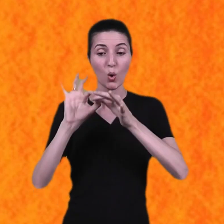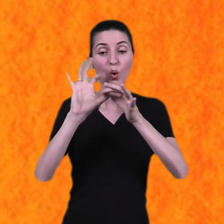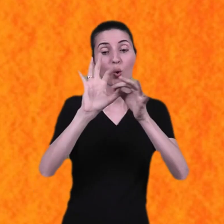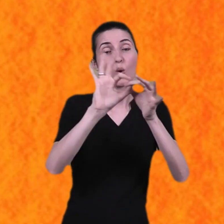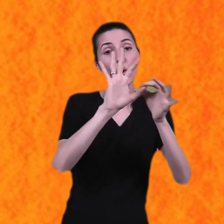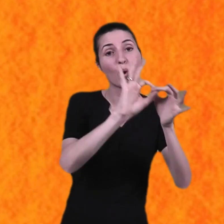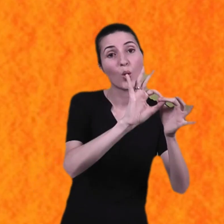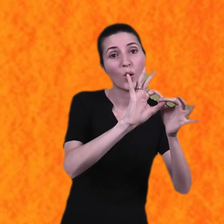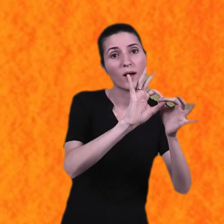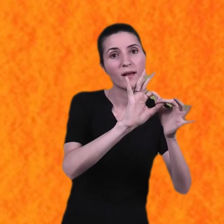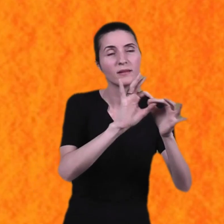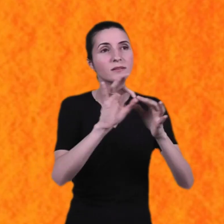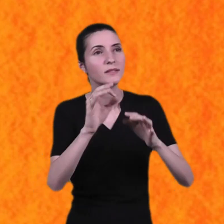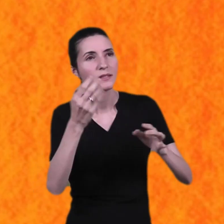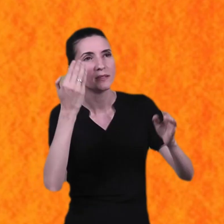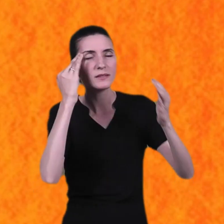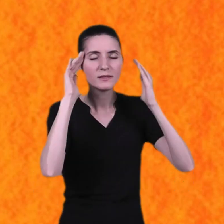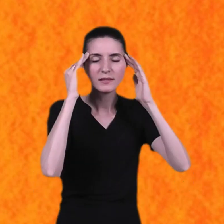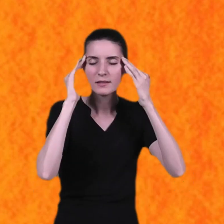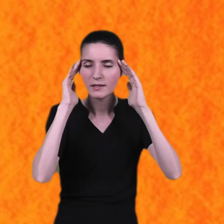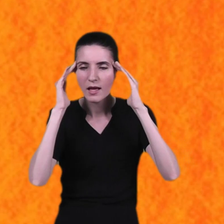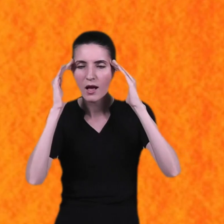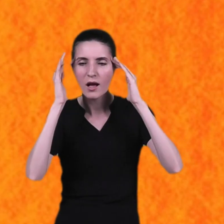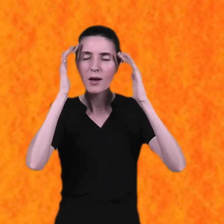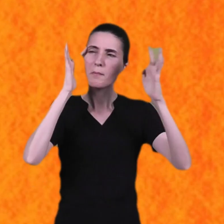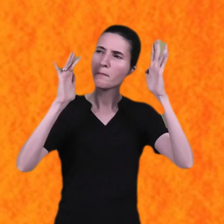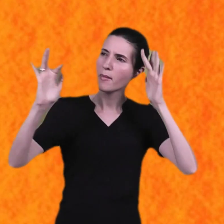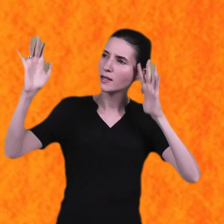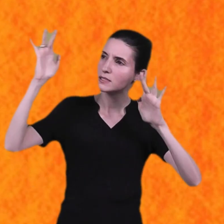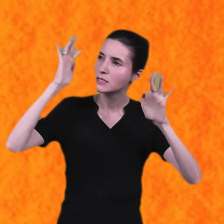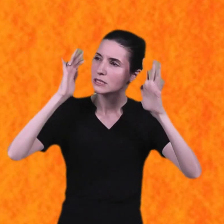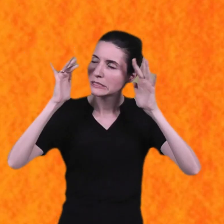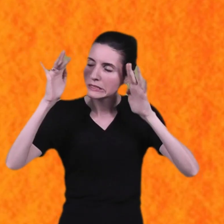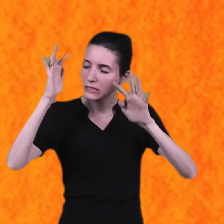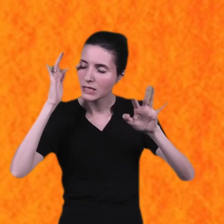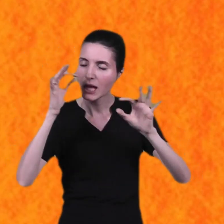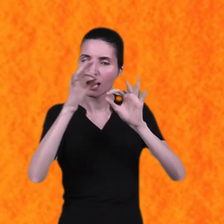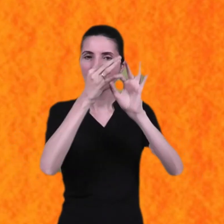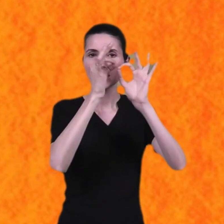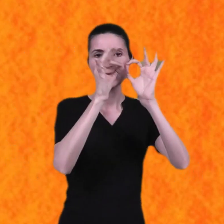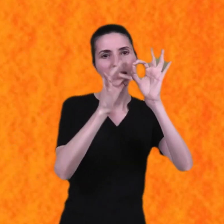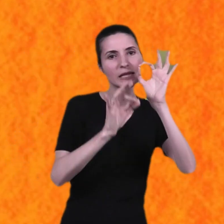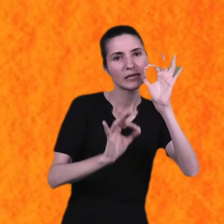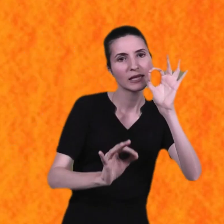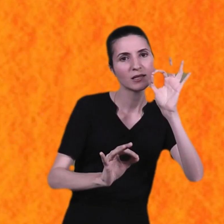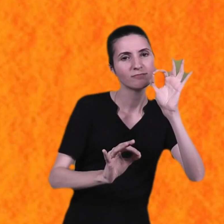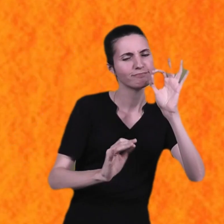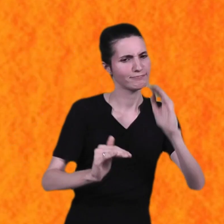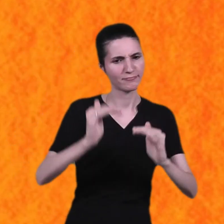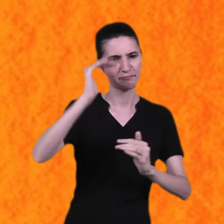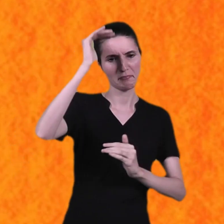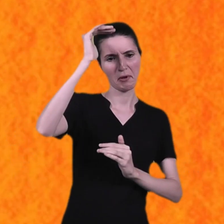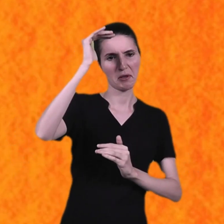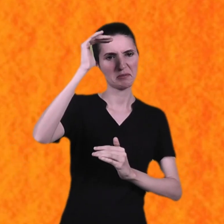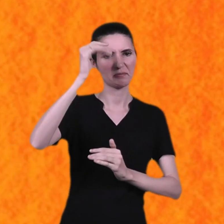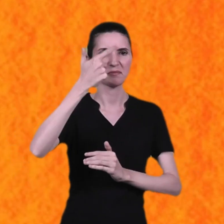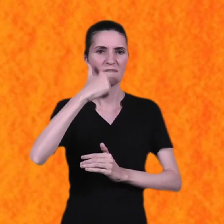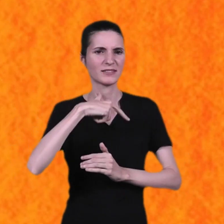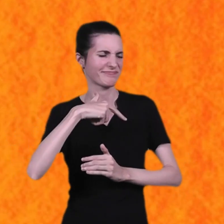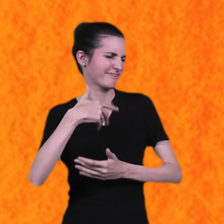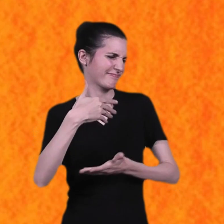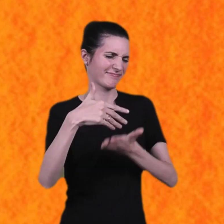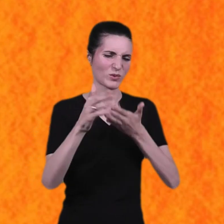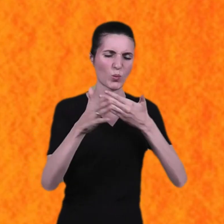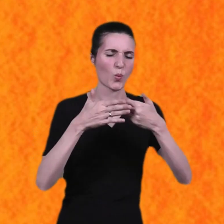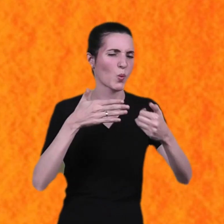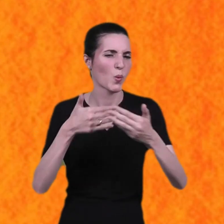contextualizar para que elas compreendam com detalhes que talvez para o adulto, pelo corre-corre